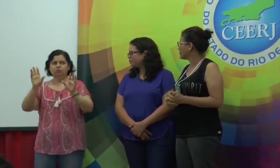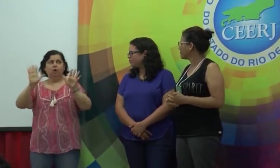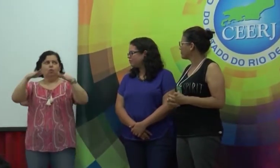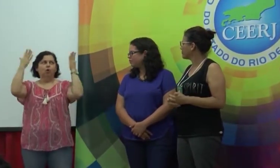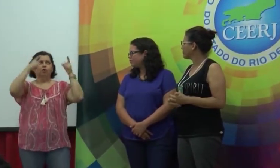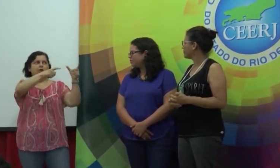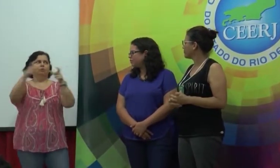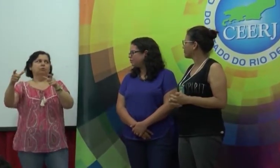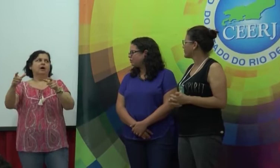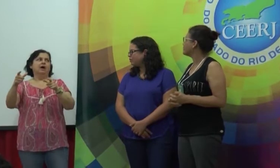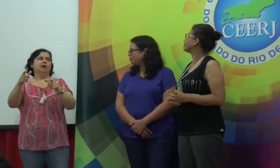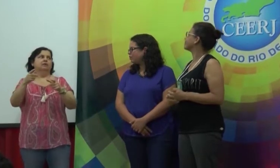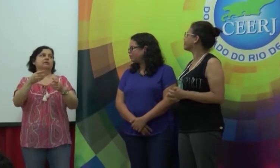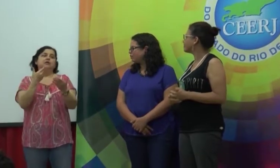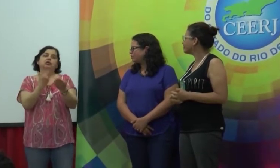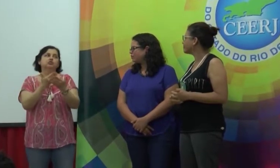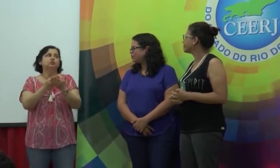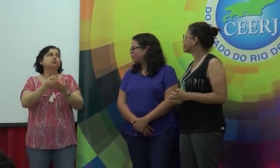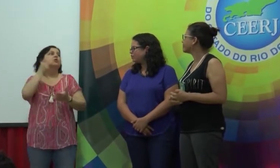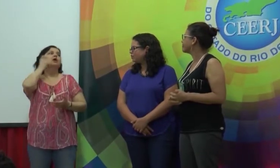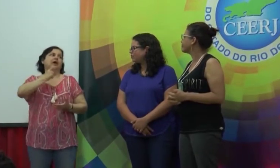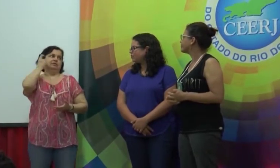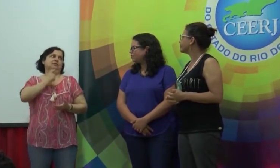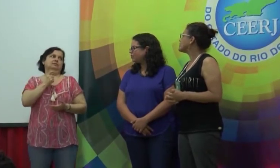Então, o que você me explica? Bom, olha só.